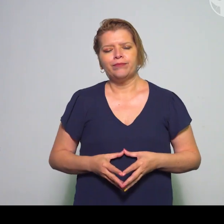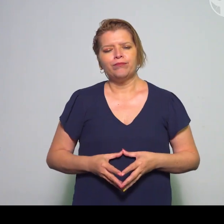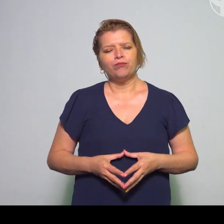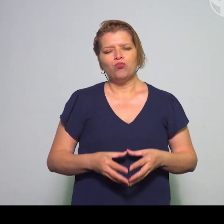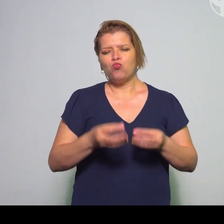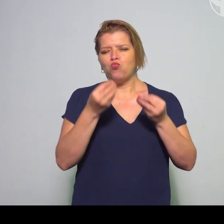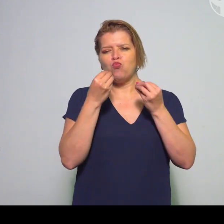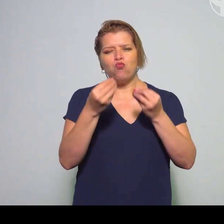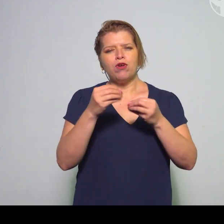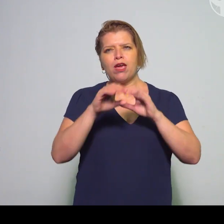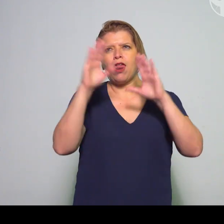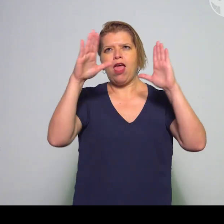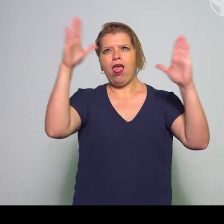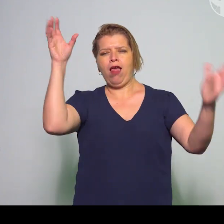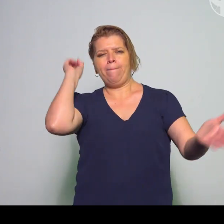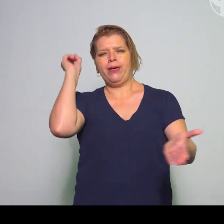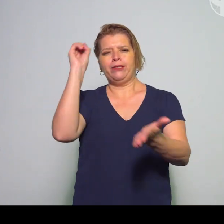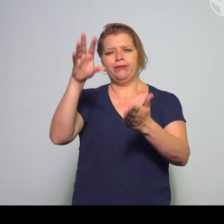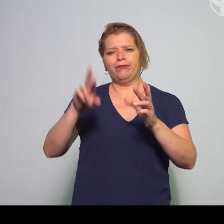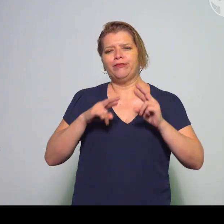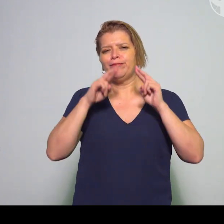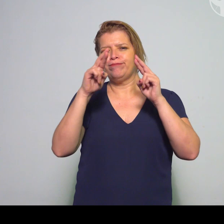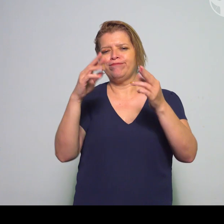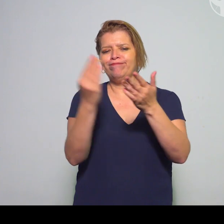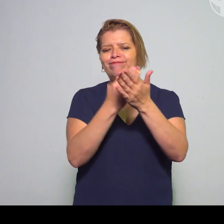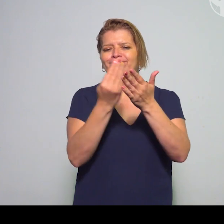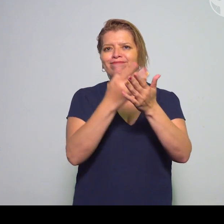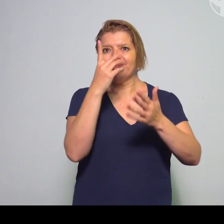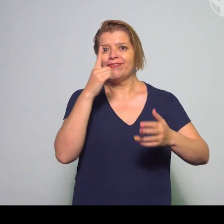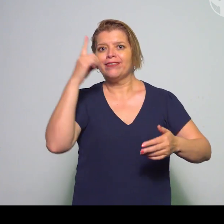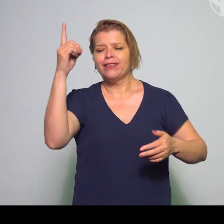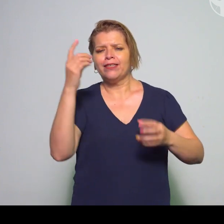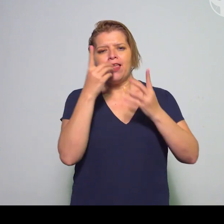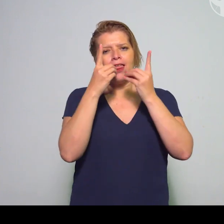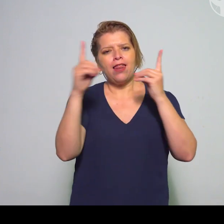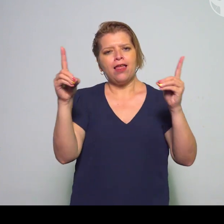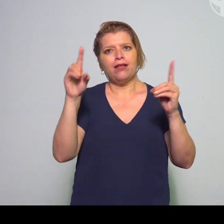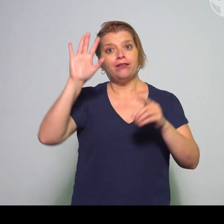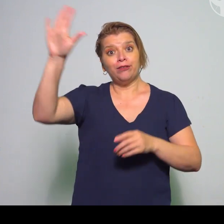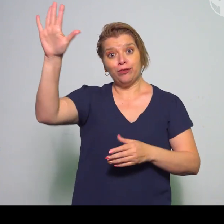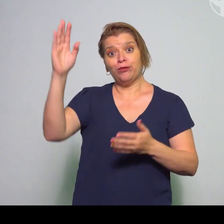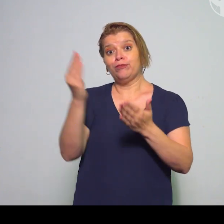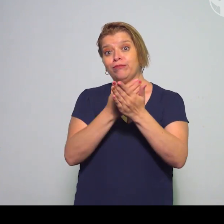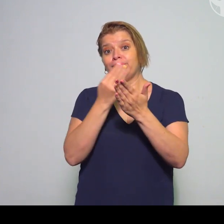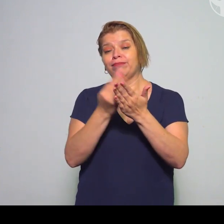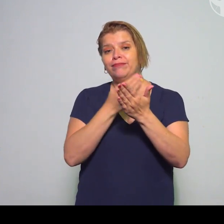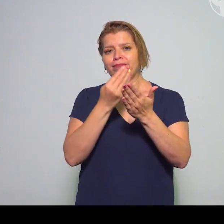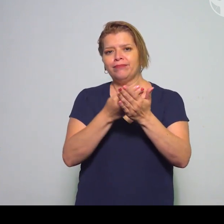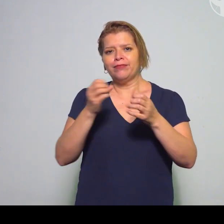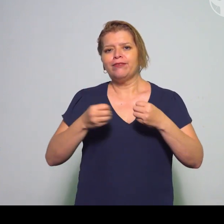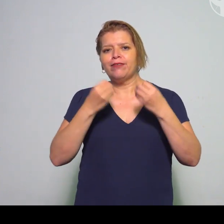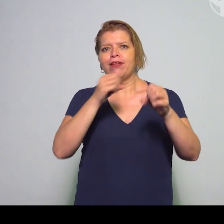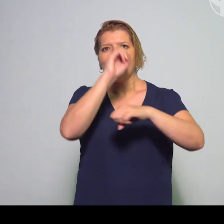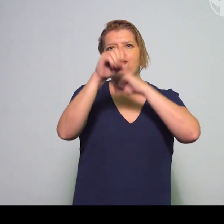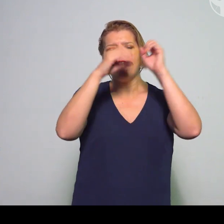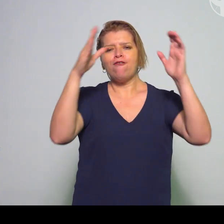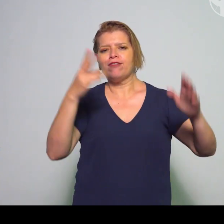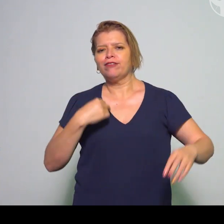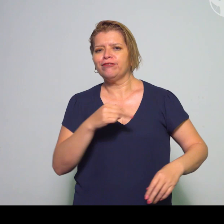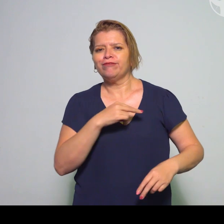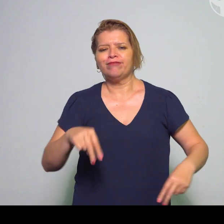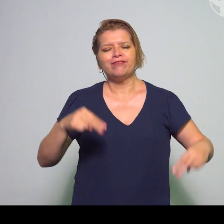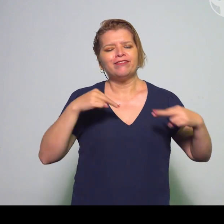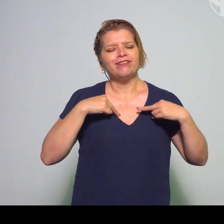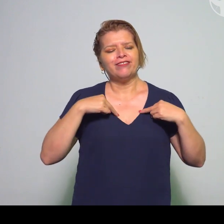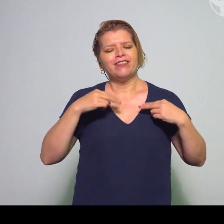Es una bendición recibir la palabra del Señor, y declaramos que esa palabra va a dar fruto en nuestra vida